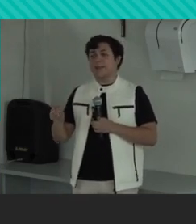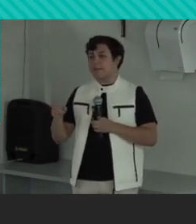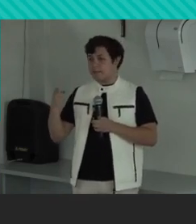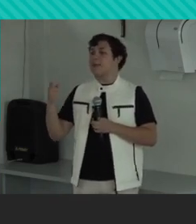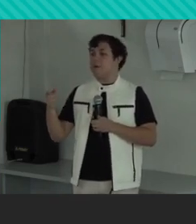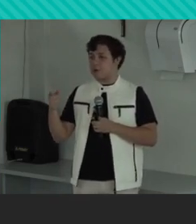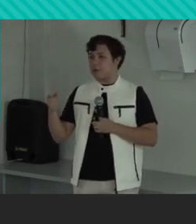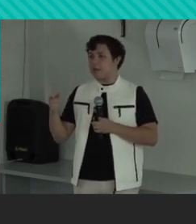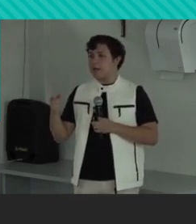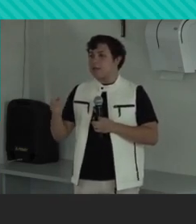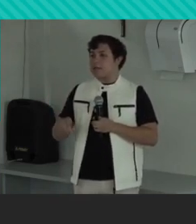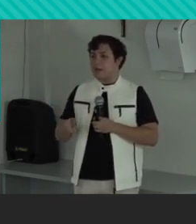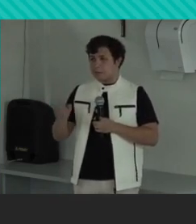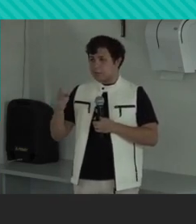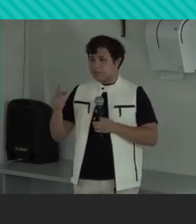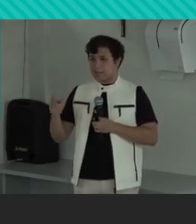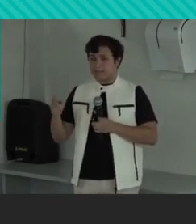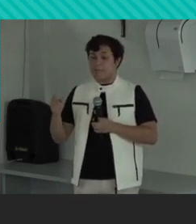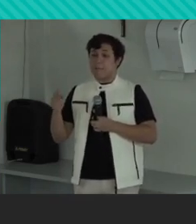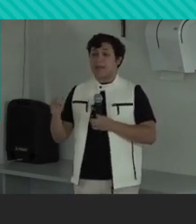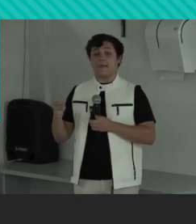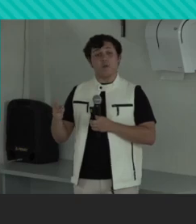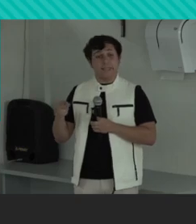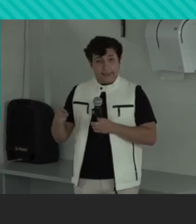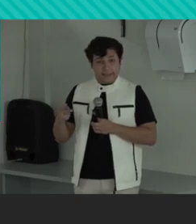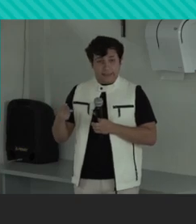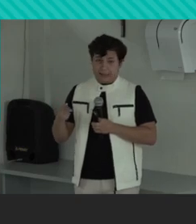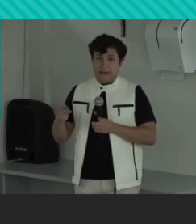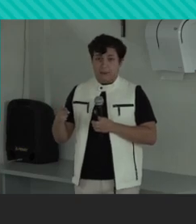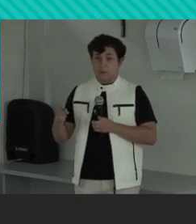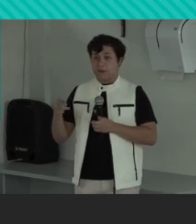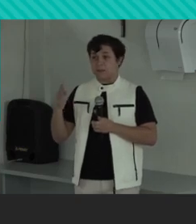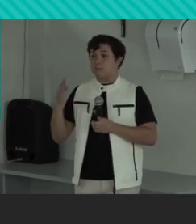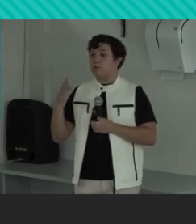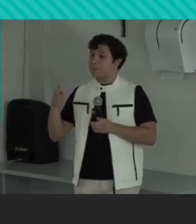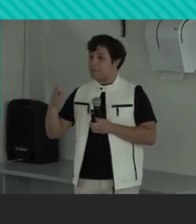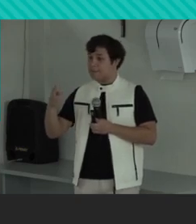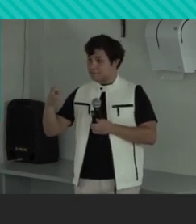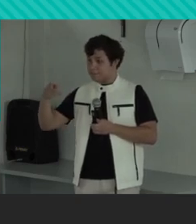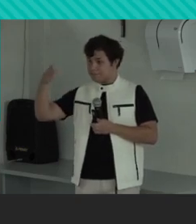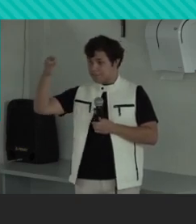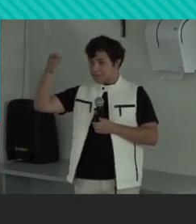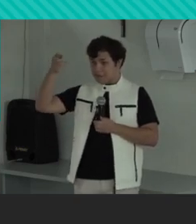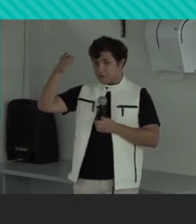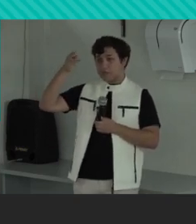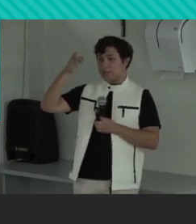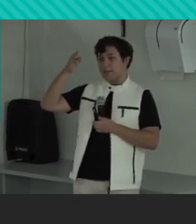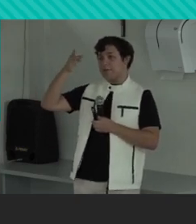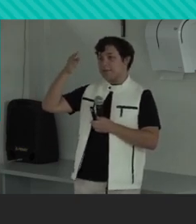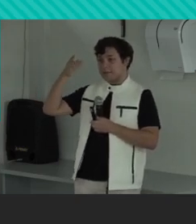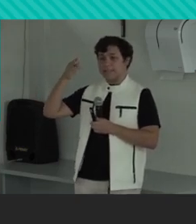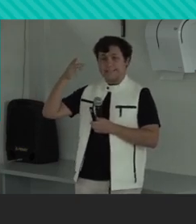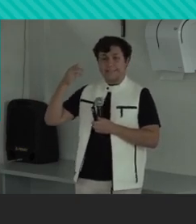es la mayoría, la lengua de señas maya yucateca y la lengua de señas purépecha. Son 3 lenguas de señas que